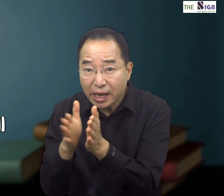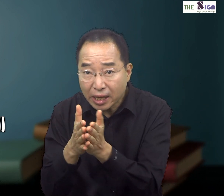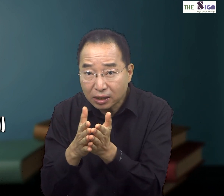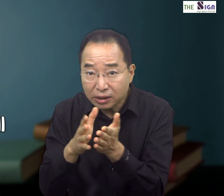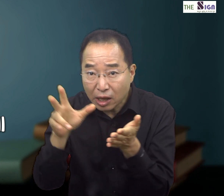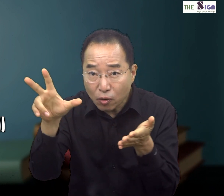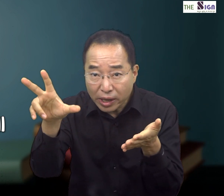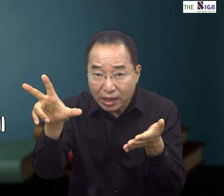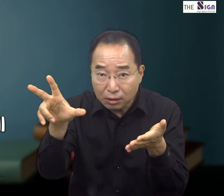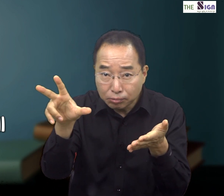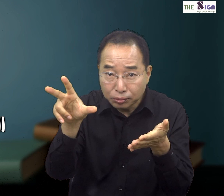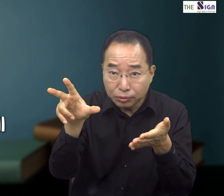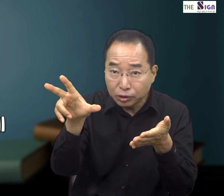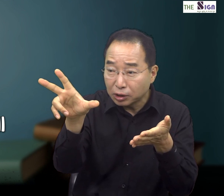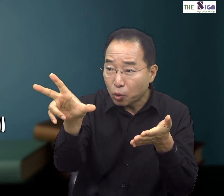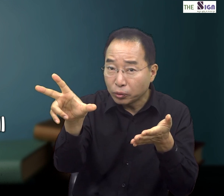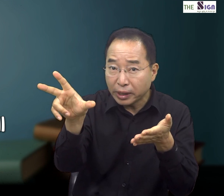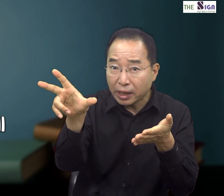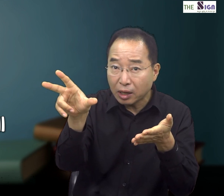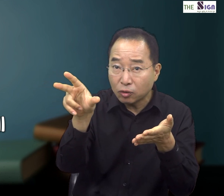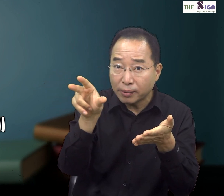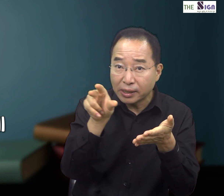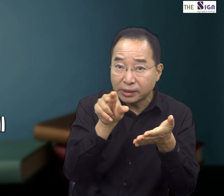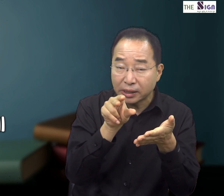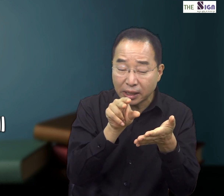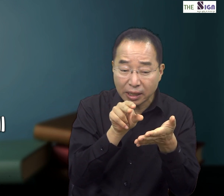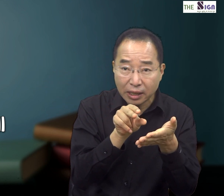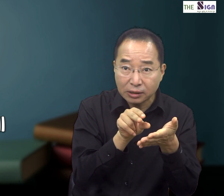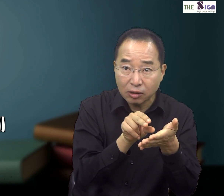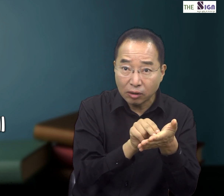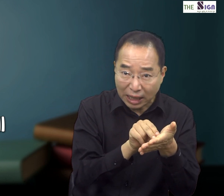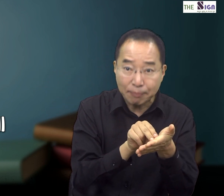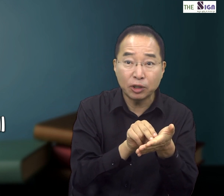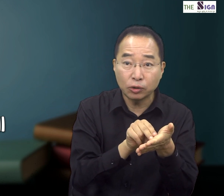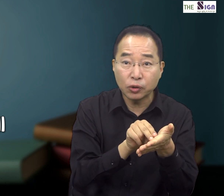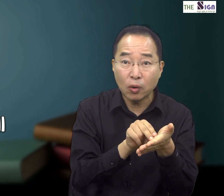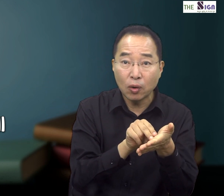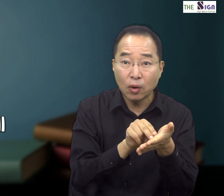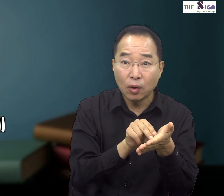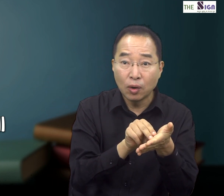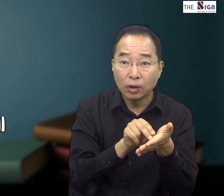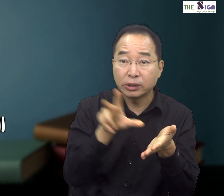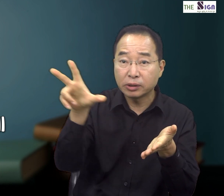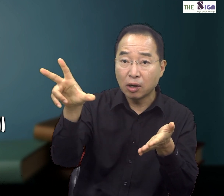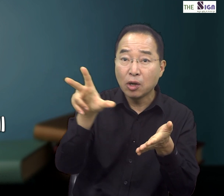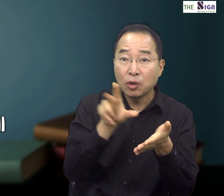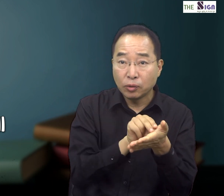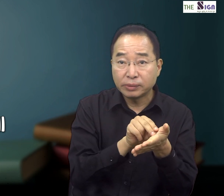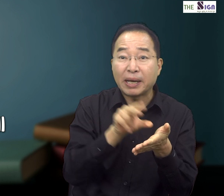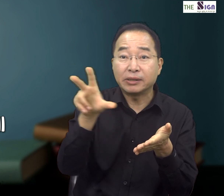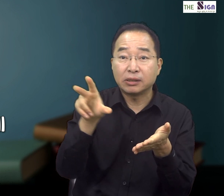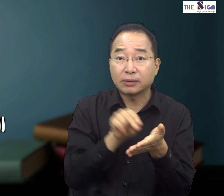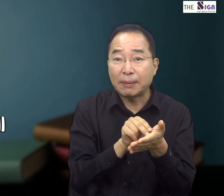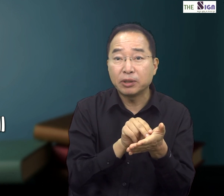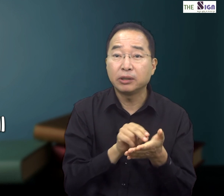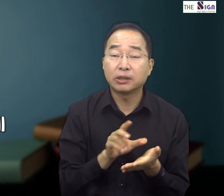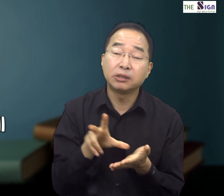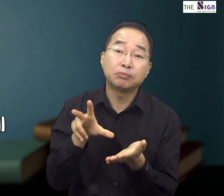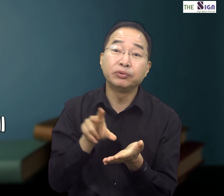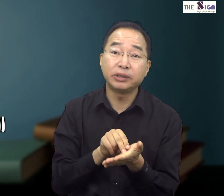있는 내용에 있는 부분을 그대로 발췌해서 담는 거죠. 그래서 발췌해서 담는 그래서 이제